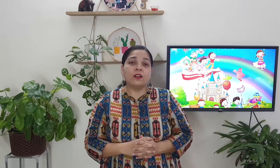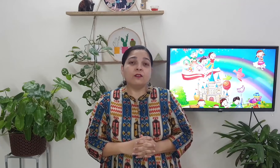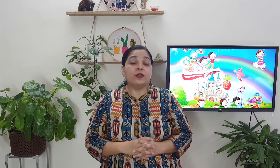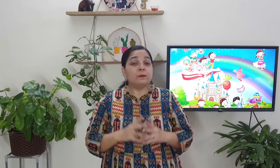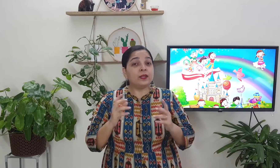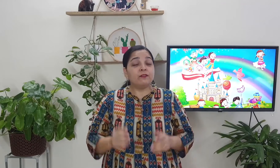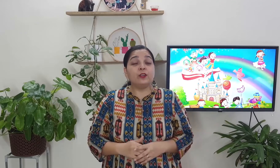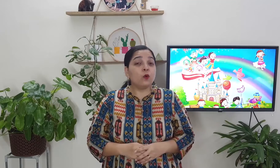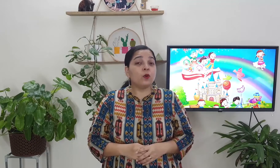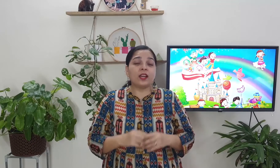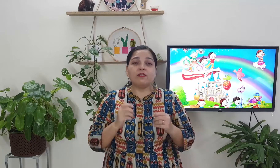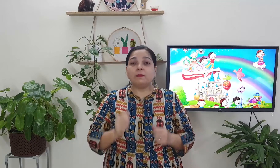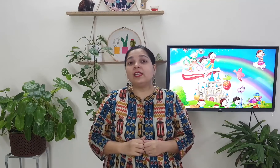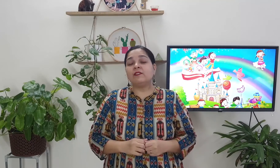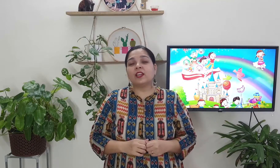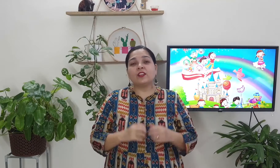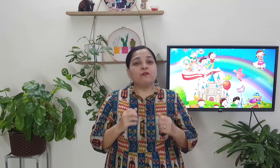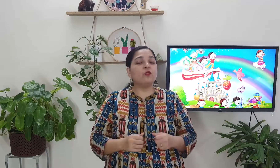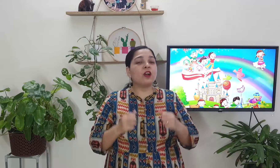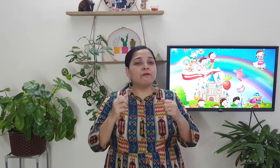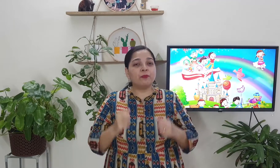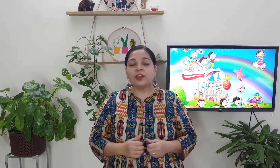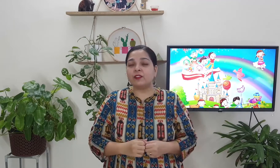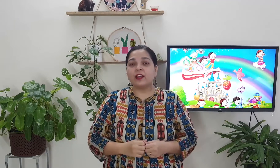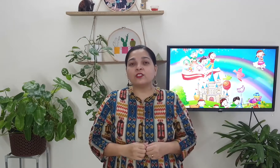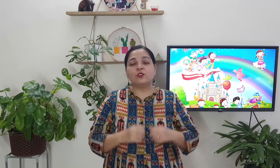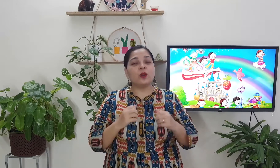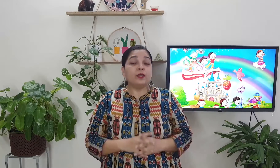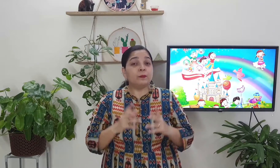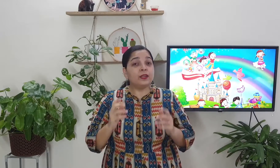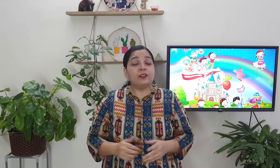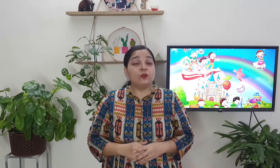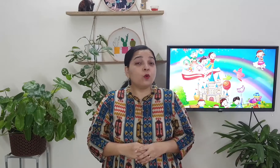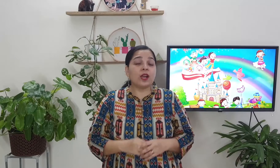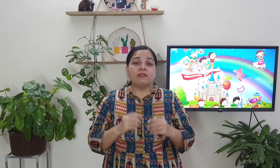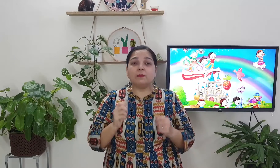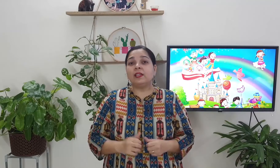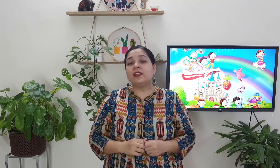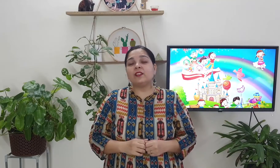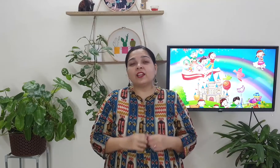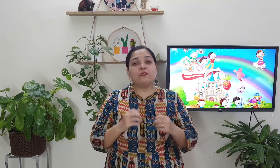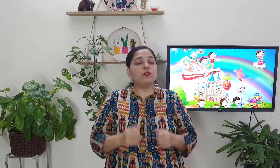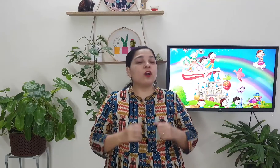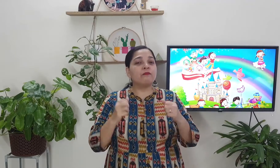ஹாலலூயா. கர்த்தருக்கு ஸ்தோத்திரம். எங்களுக்கு தெரியும், நீங்கள் எங்களுடன் ஜெபித்ததால் உங்கள் குணத்தை